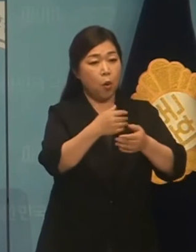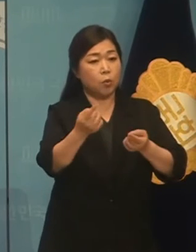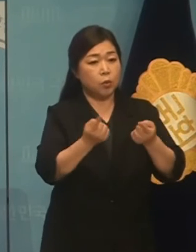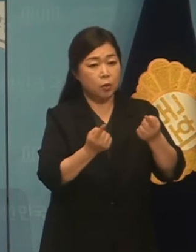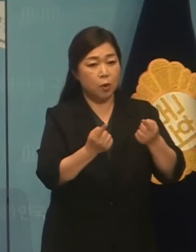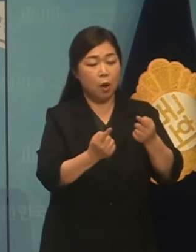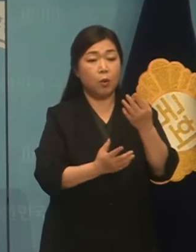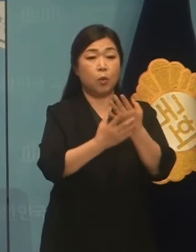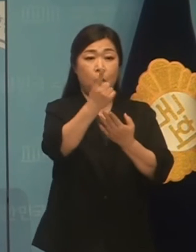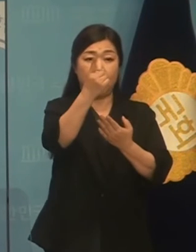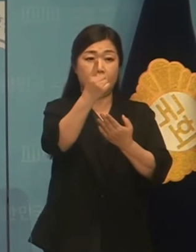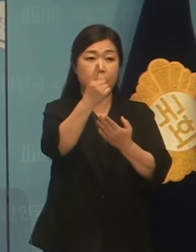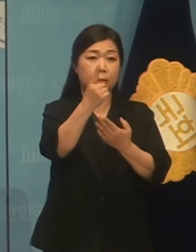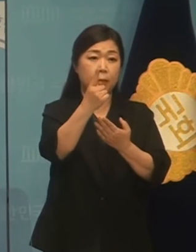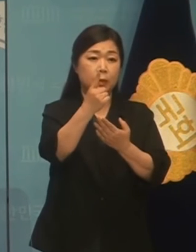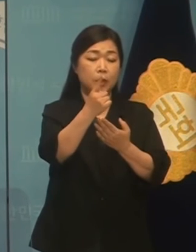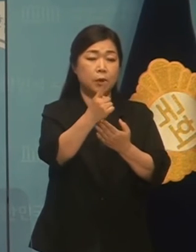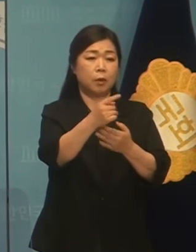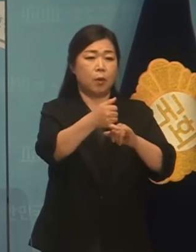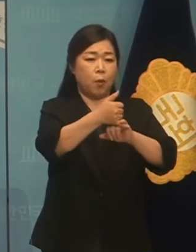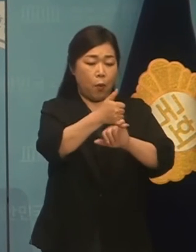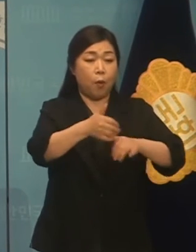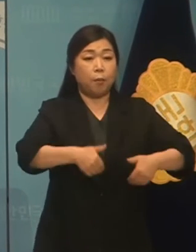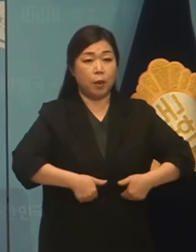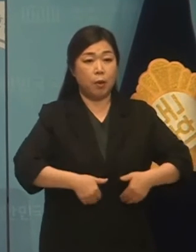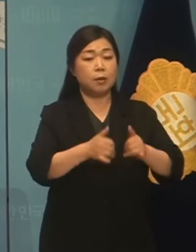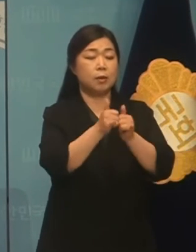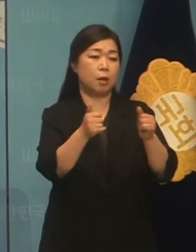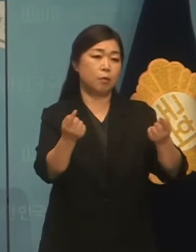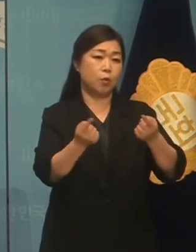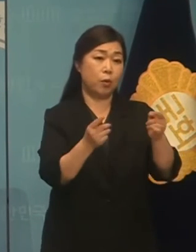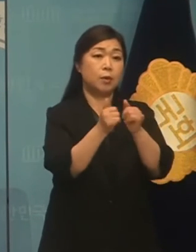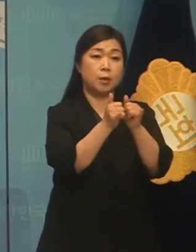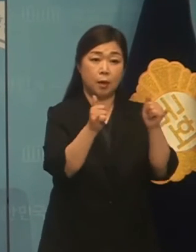조정, 통합의 숙련된 조율사입니다.